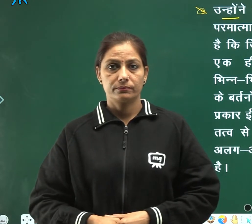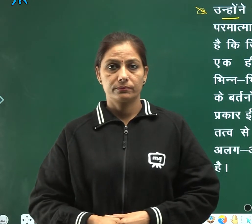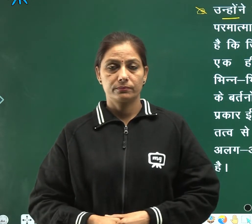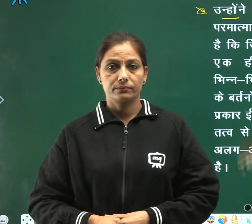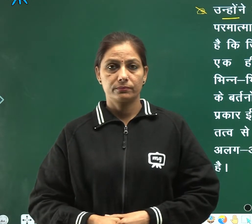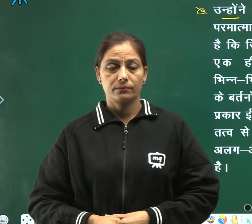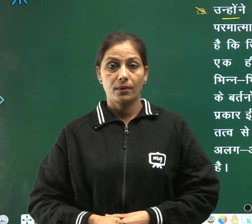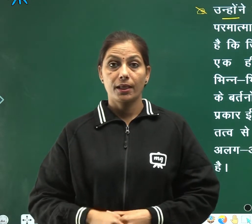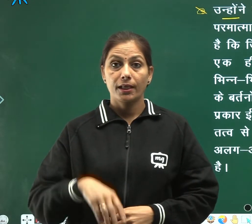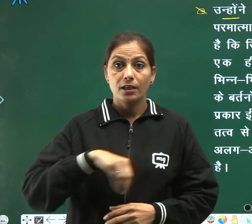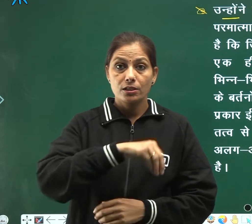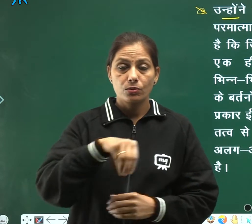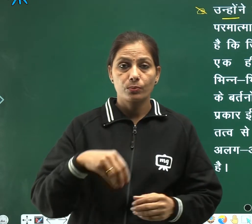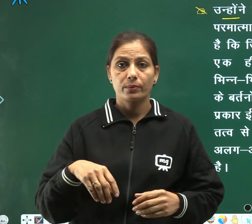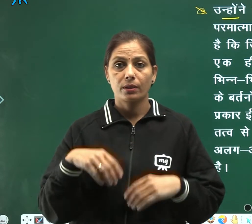कुम्हार की तुलना